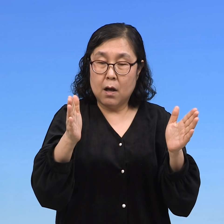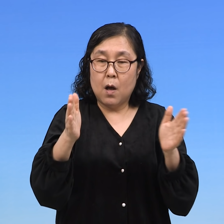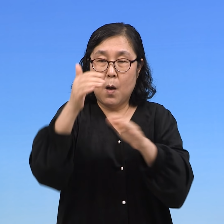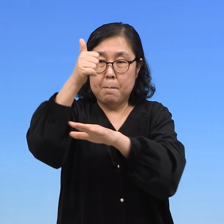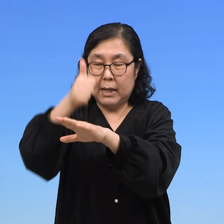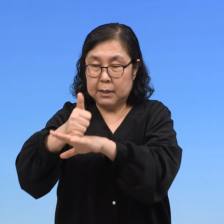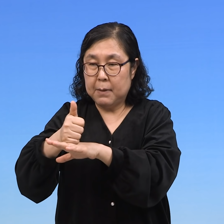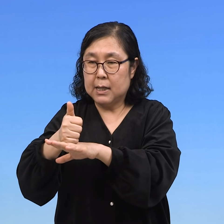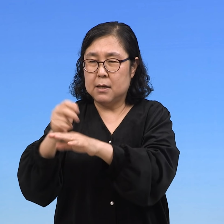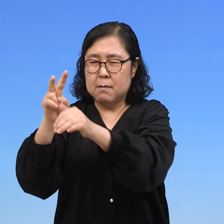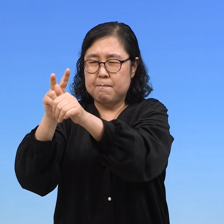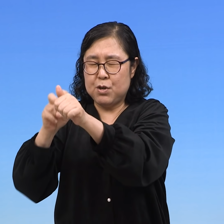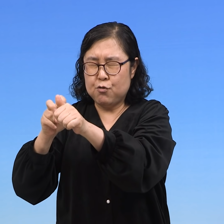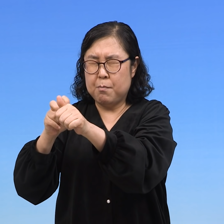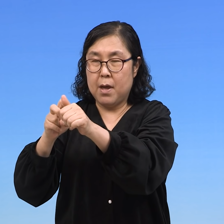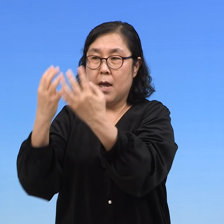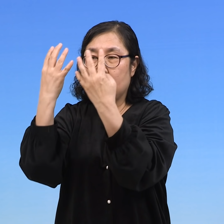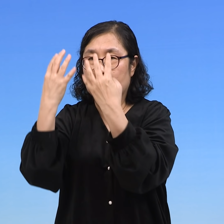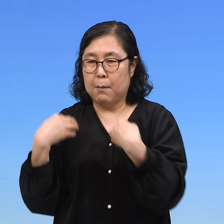게 너무 저는 와닿습니다